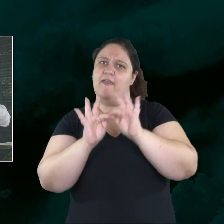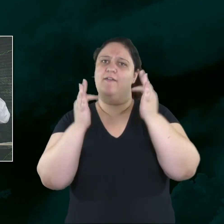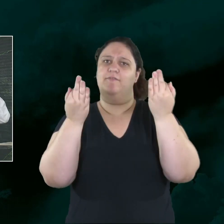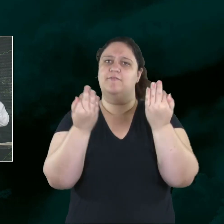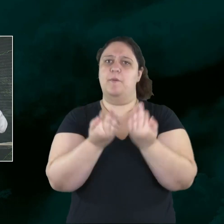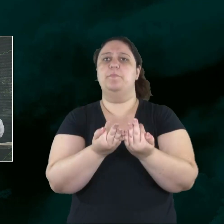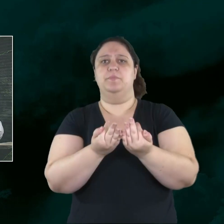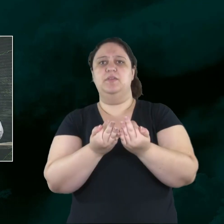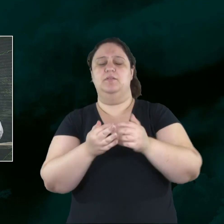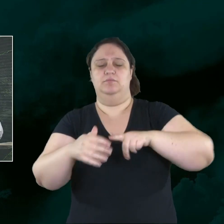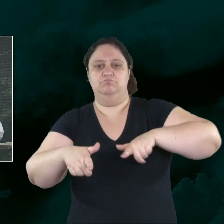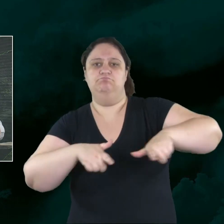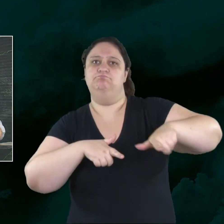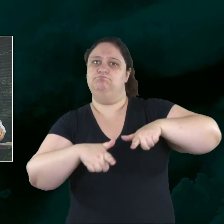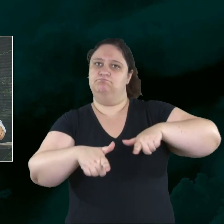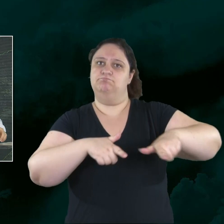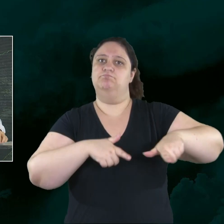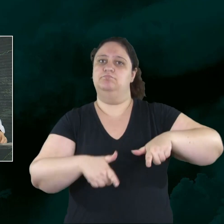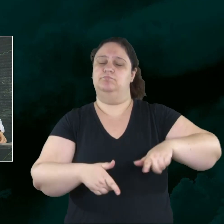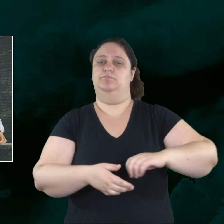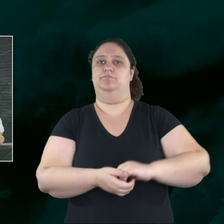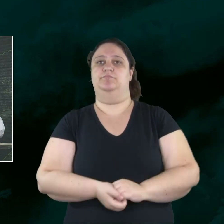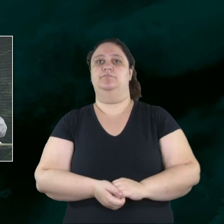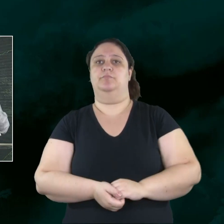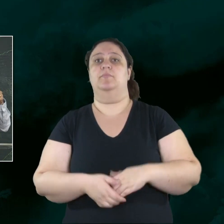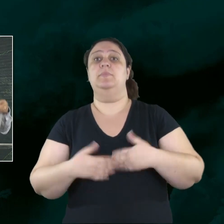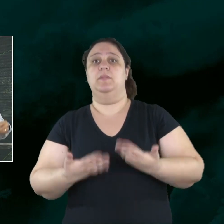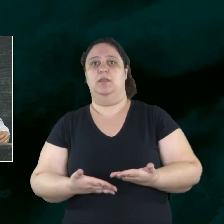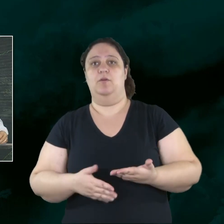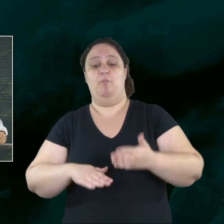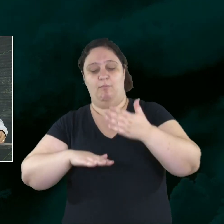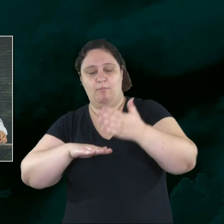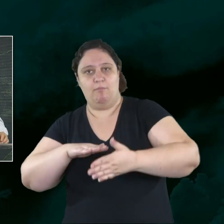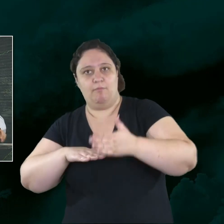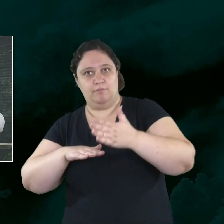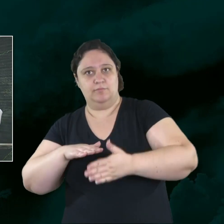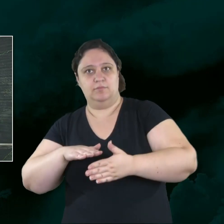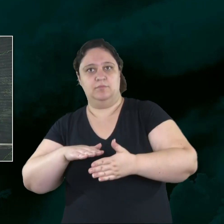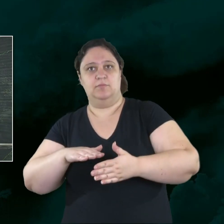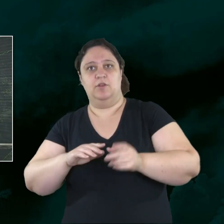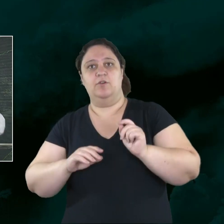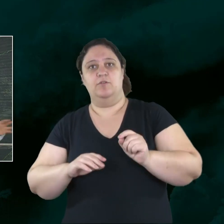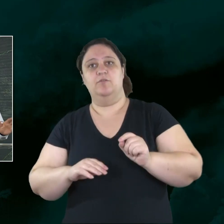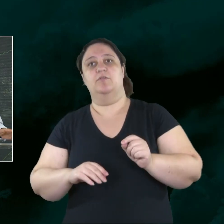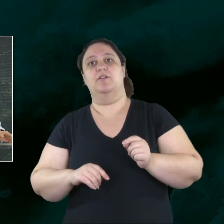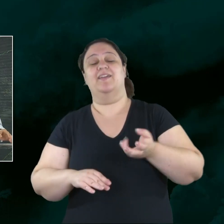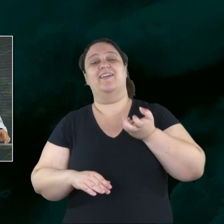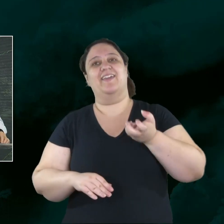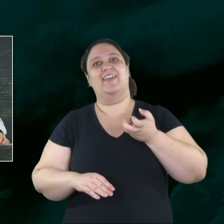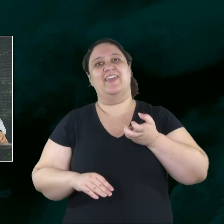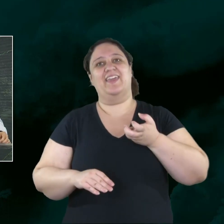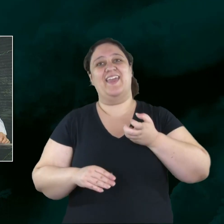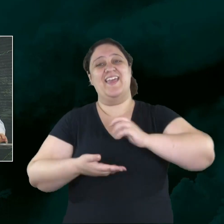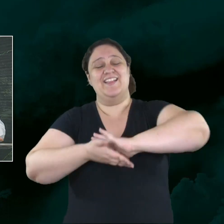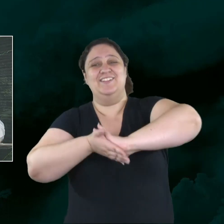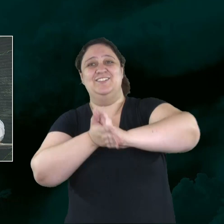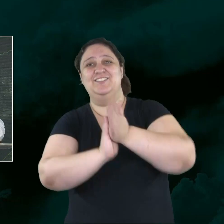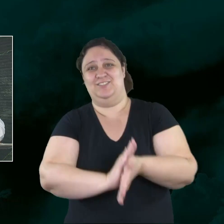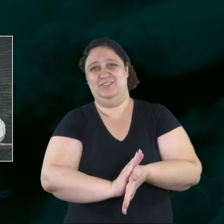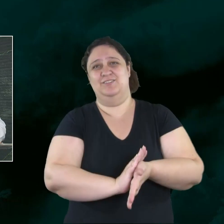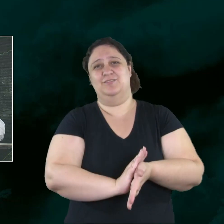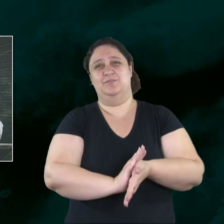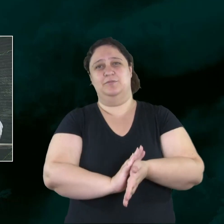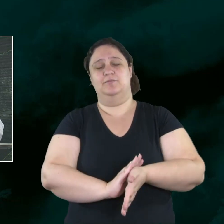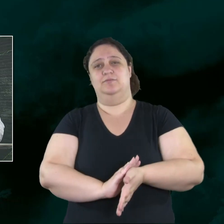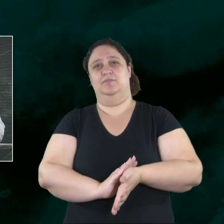e trabalho. Então, irmãos, o pós-modernismo visa derrubar tudo isso. O